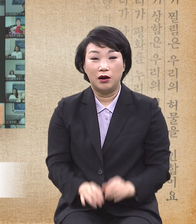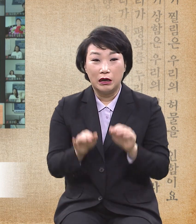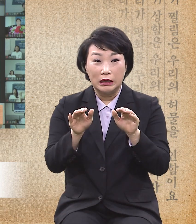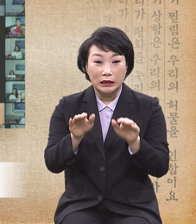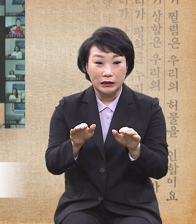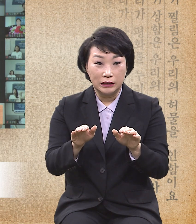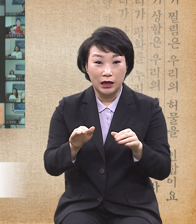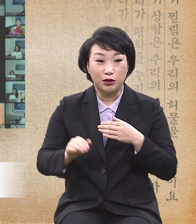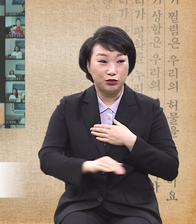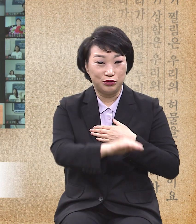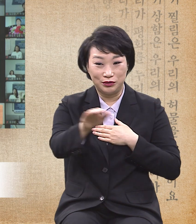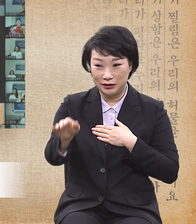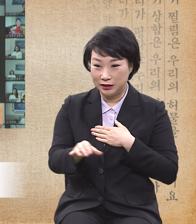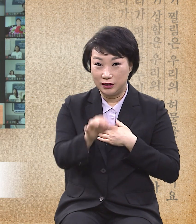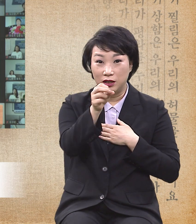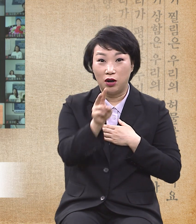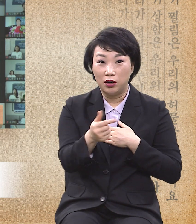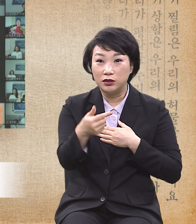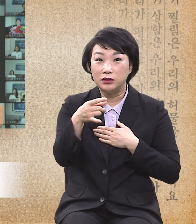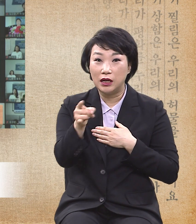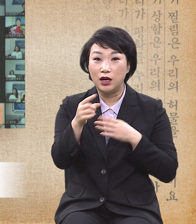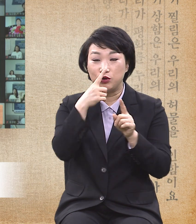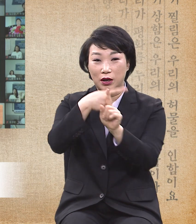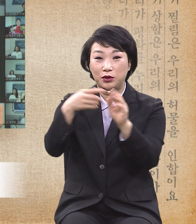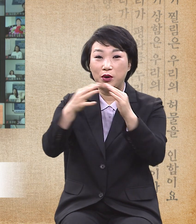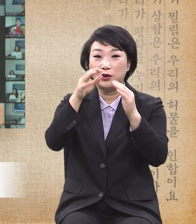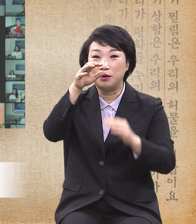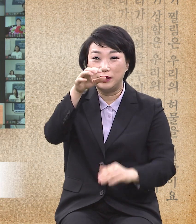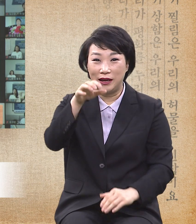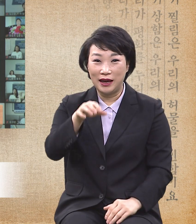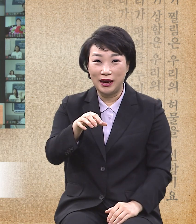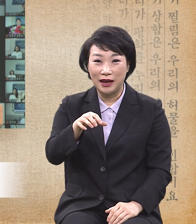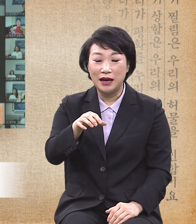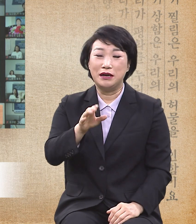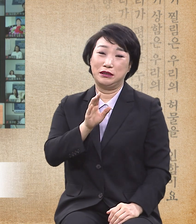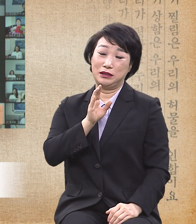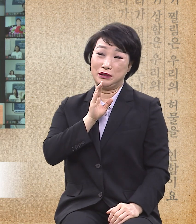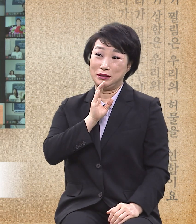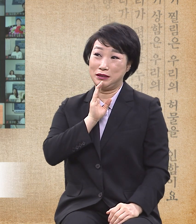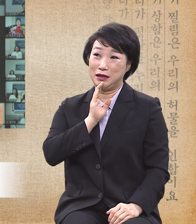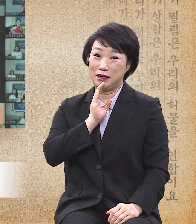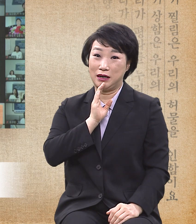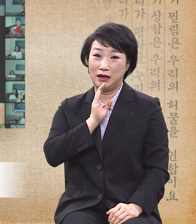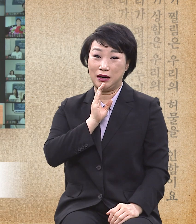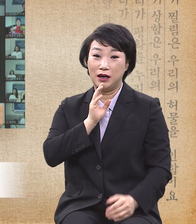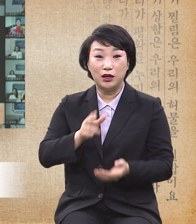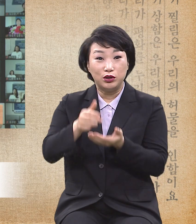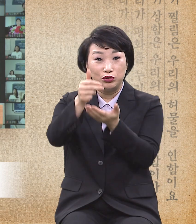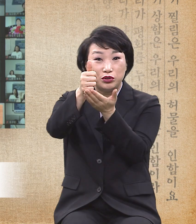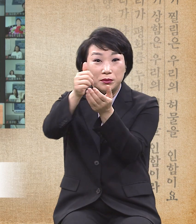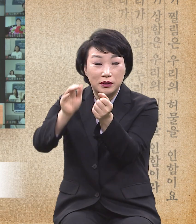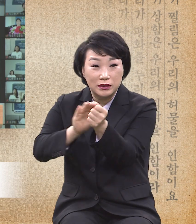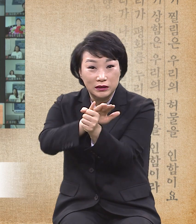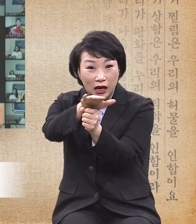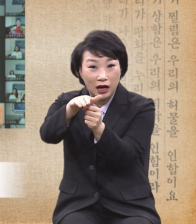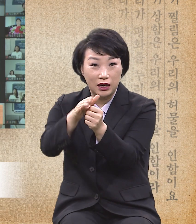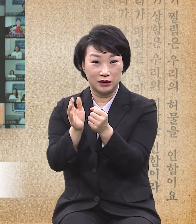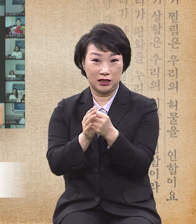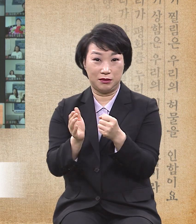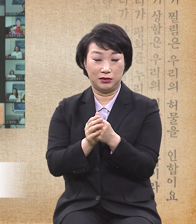그런데 우리 연세중앙교회에 진짜 주님을